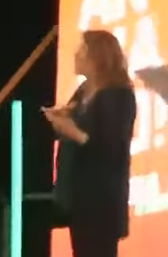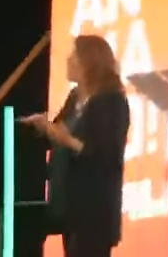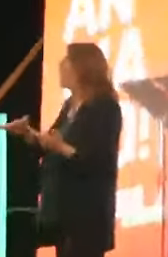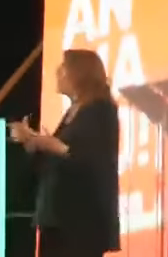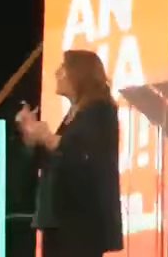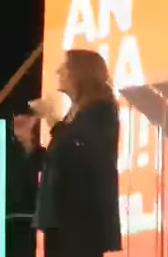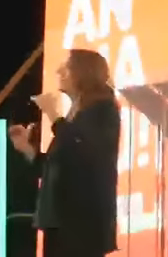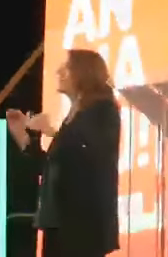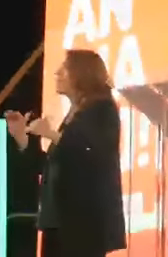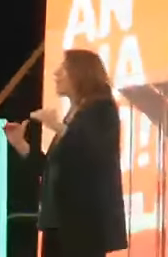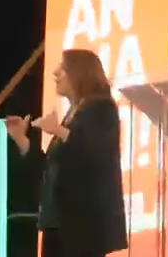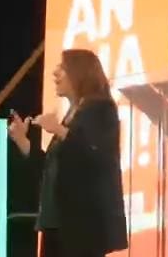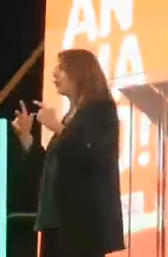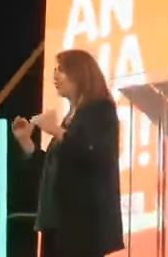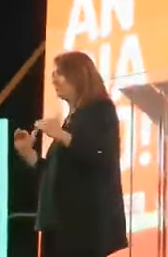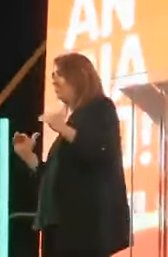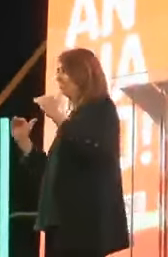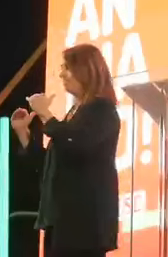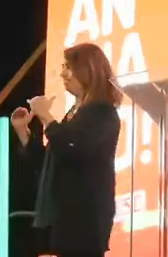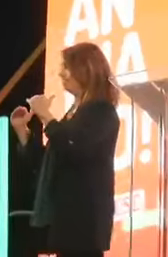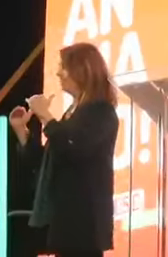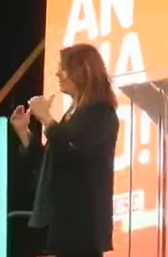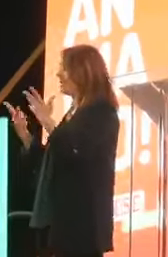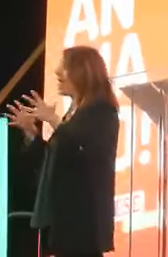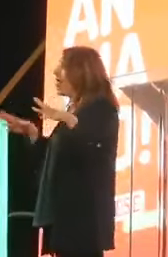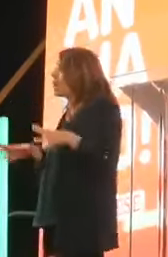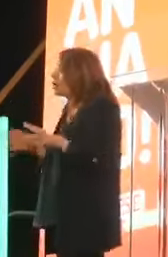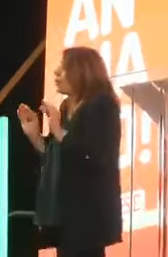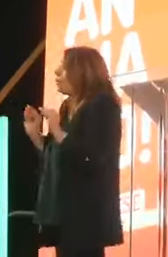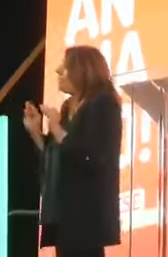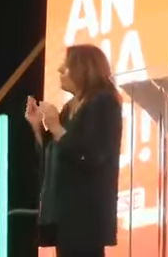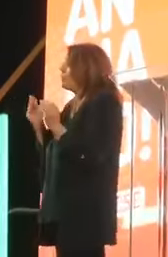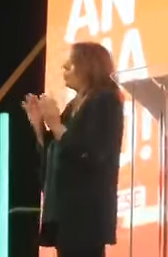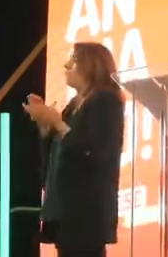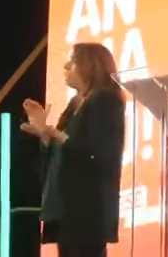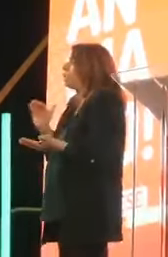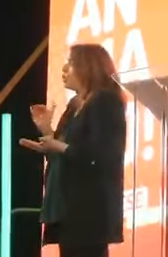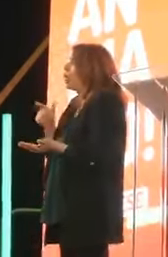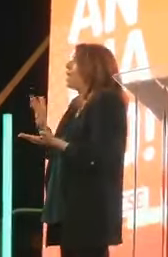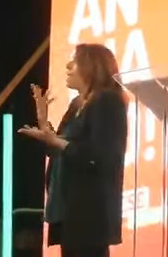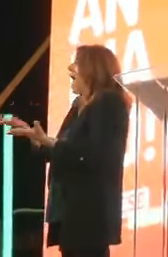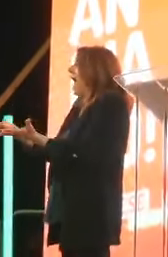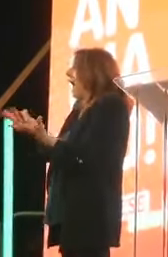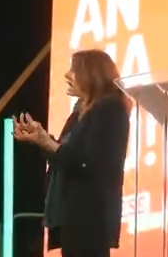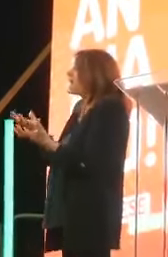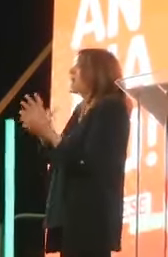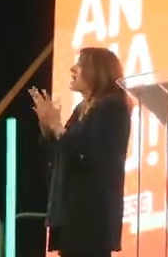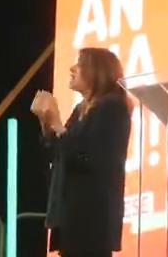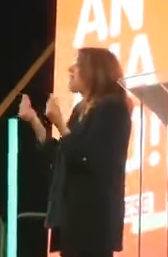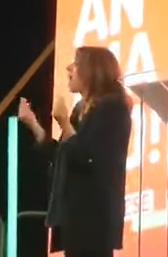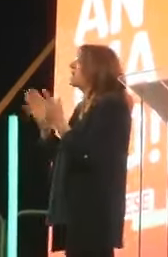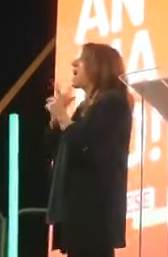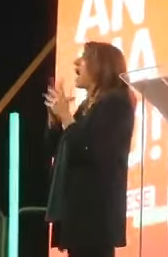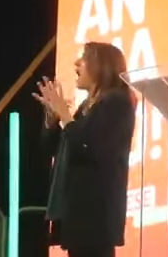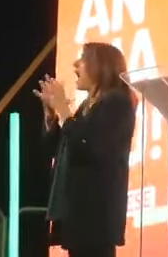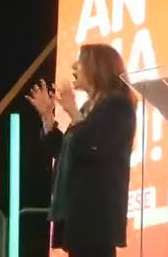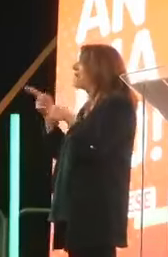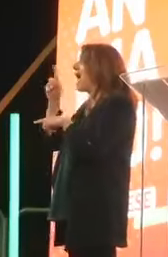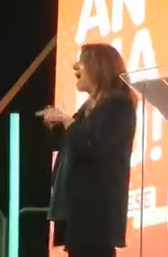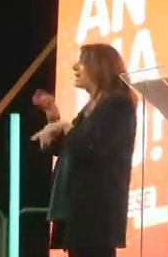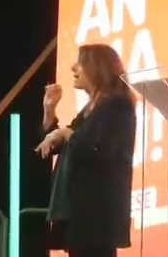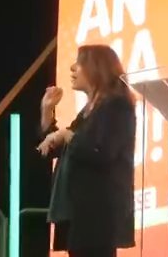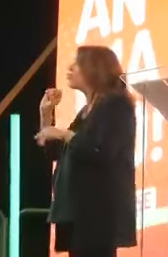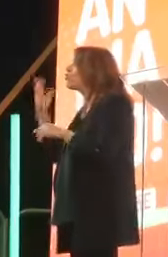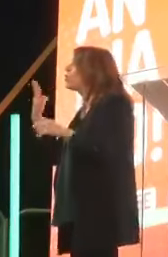Sin dai primi anni di vita, attrarre tante nuove aziende, anche 15 sulla intelligenza artificiale e